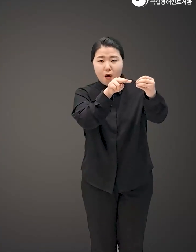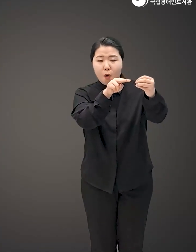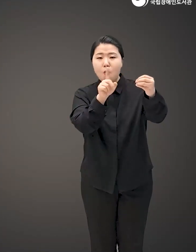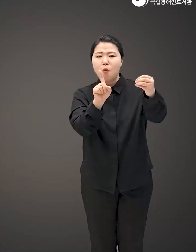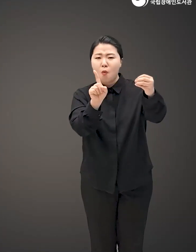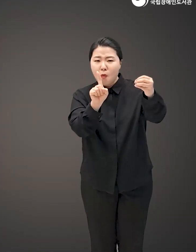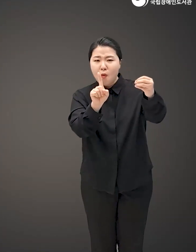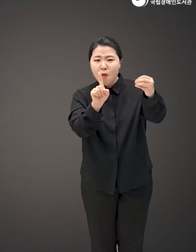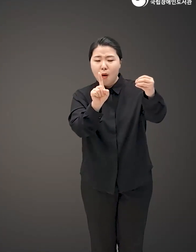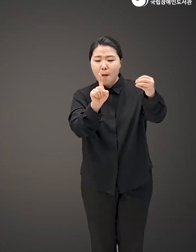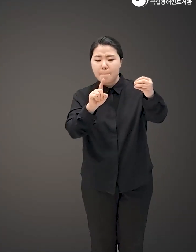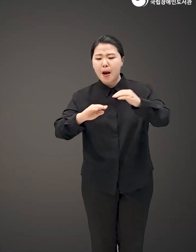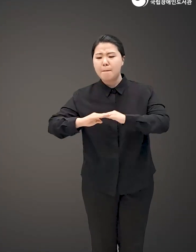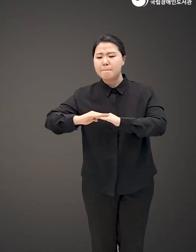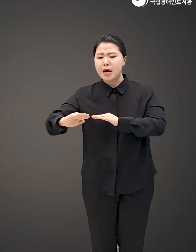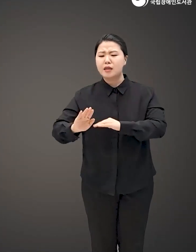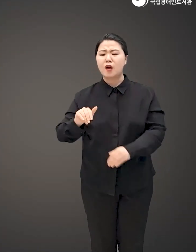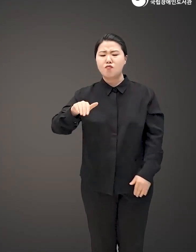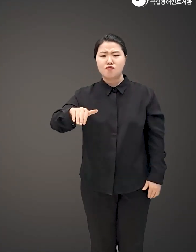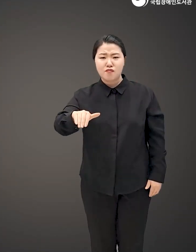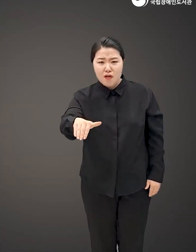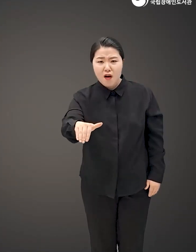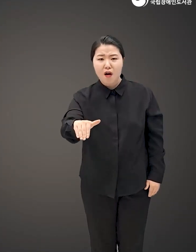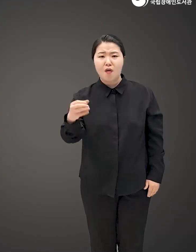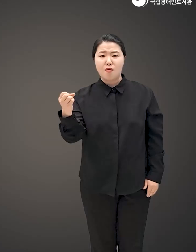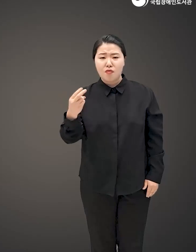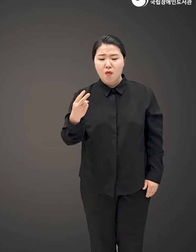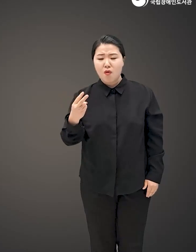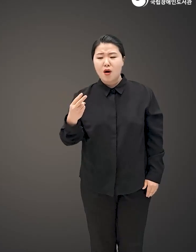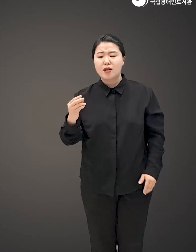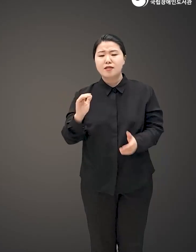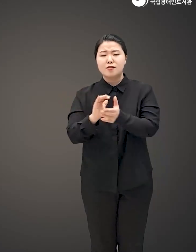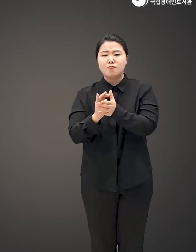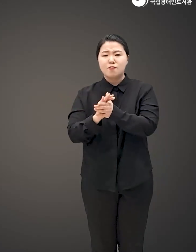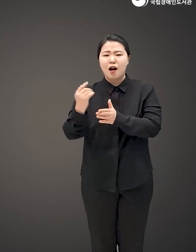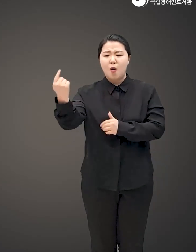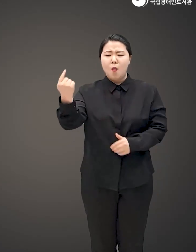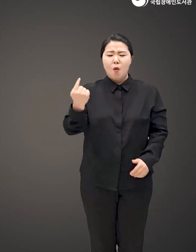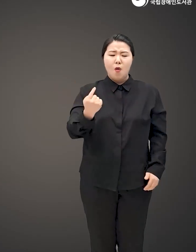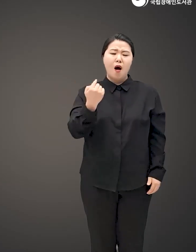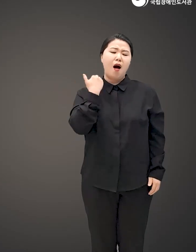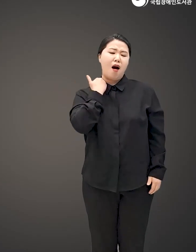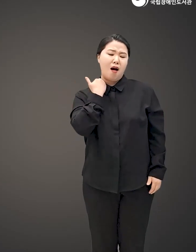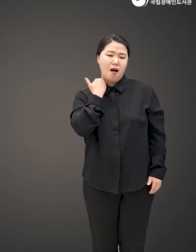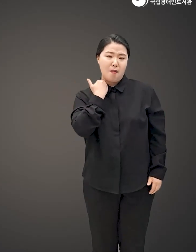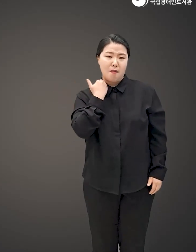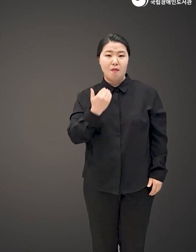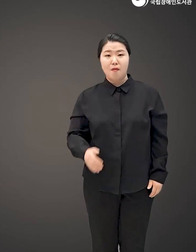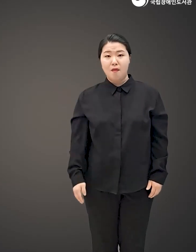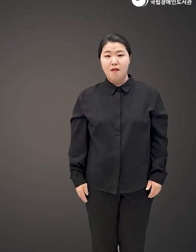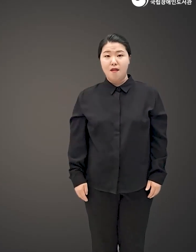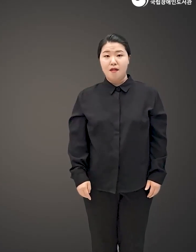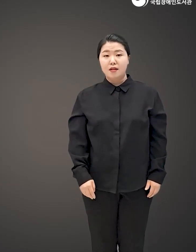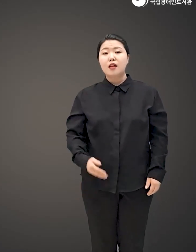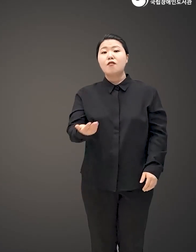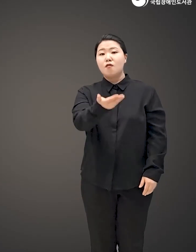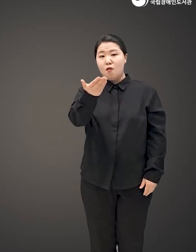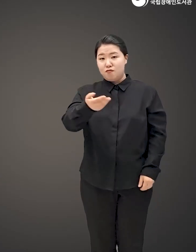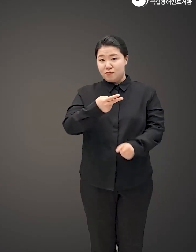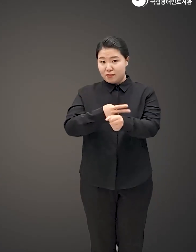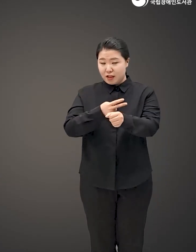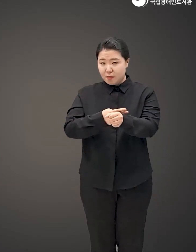그러다 보면 바닥에 울퉁불퉁한 것이 있거나 다가오는 친구를 발견하지 못할 때가 있거든요. 그럴